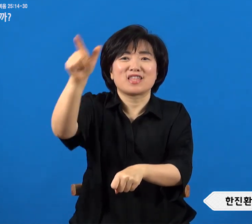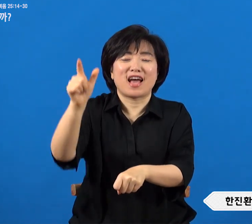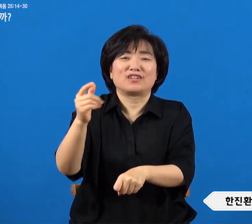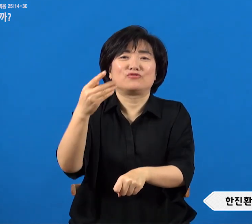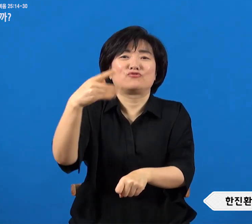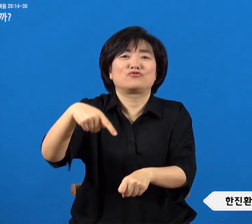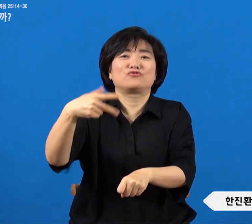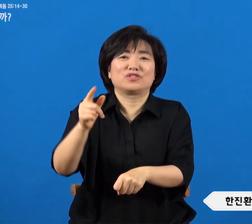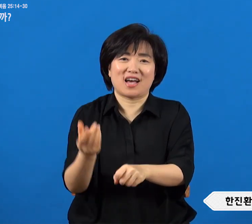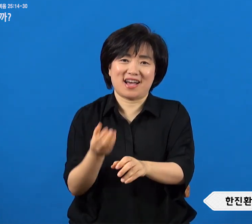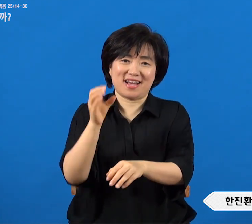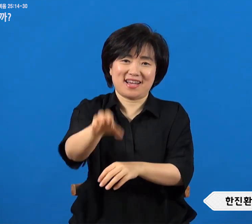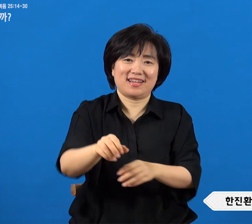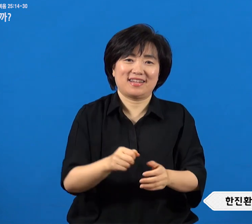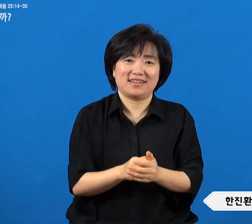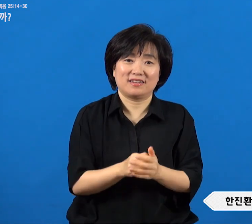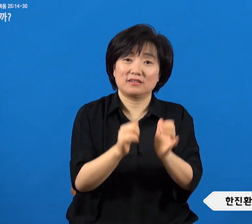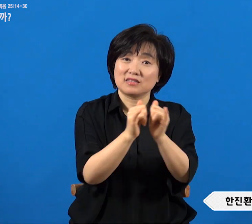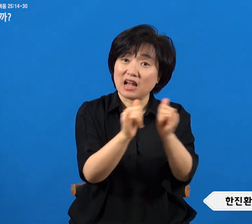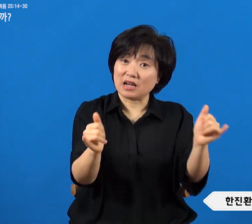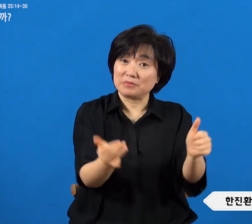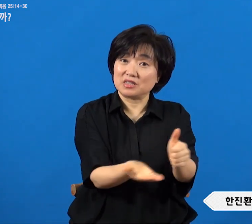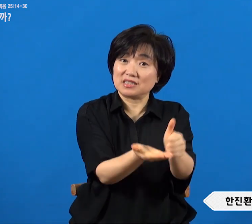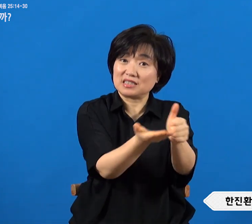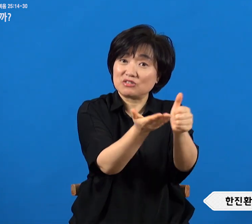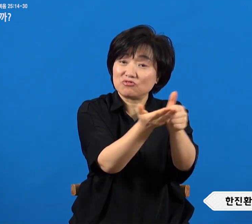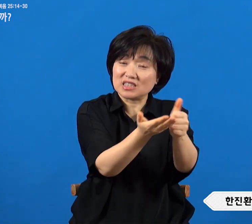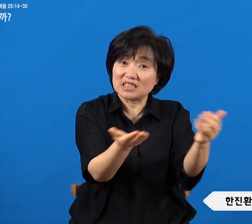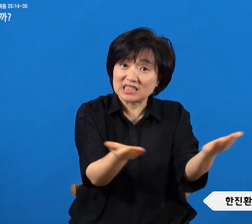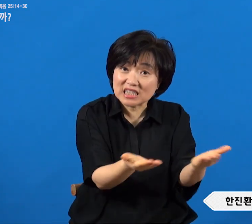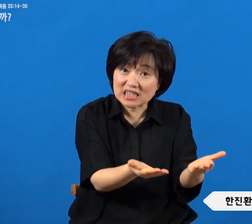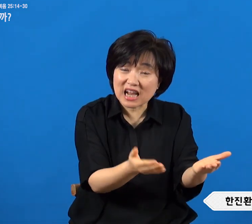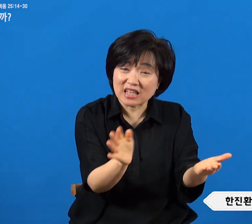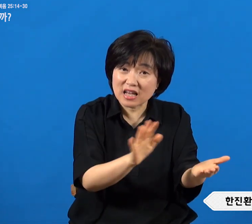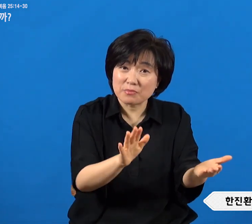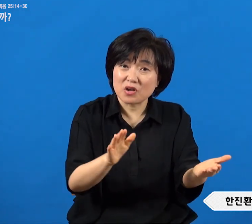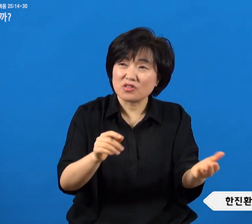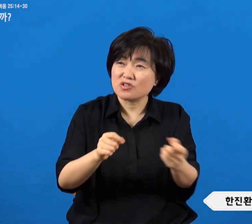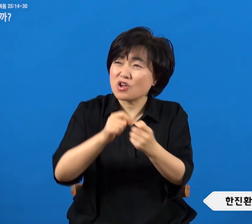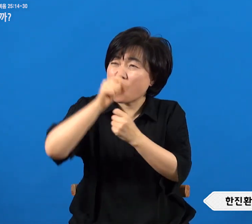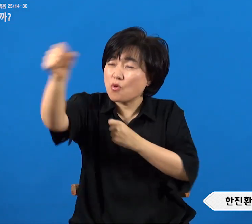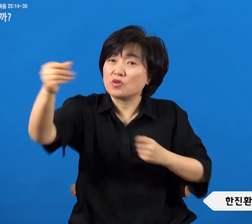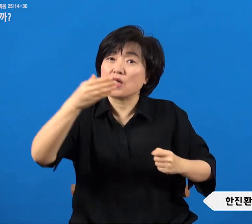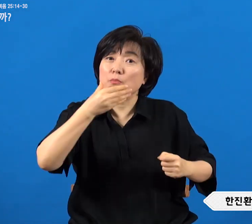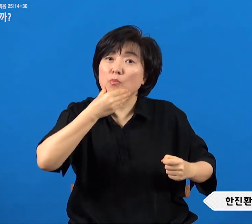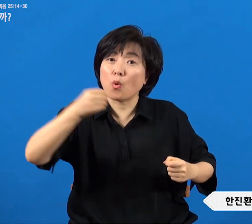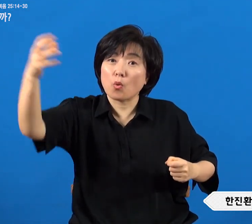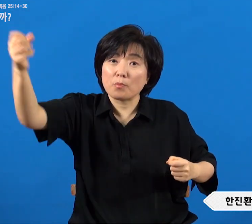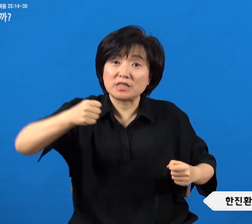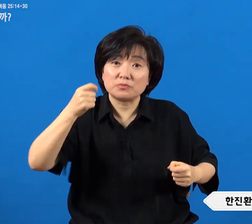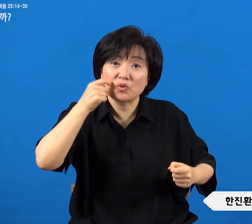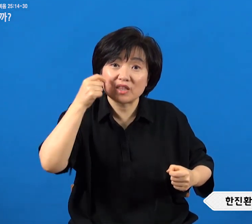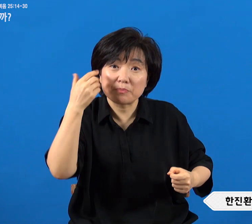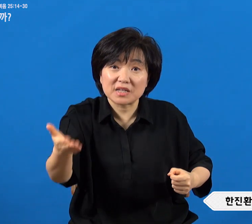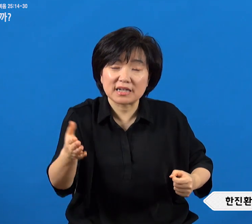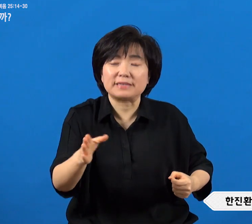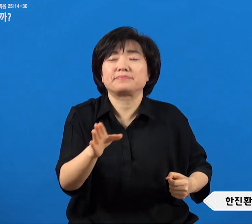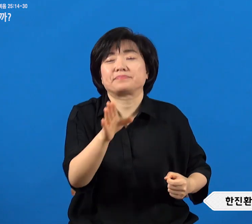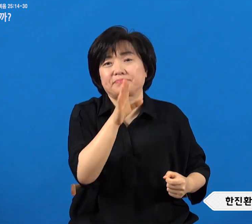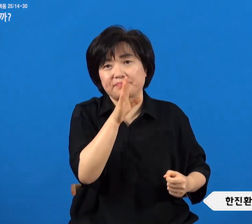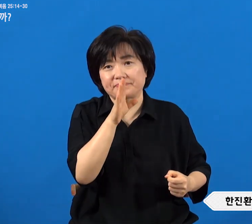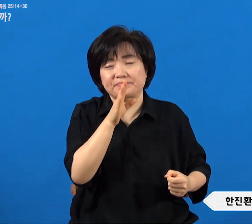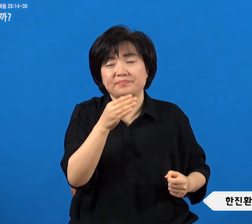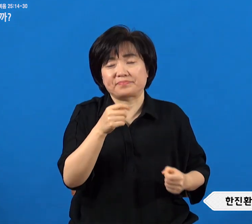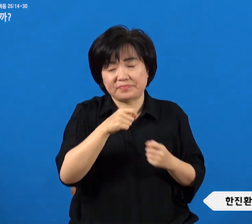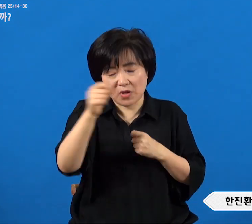만약에 사람을 남기는 일을 하지 않으면 그 영원한 복을 못 받습니까? 못 받습니다.